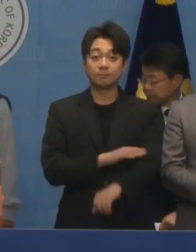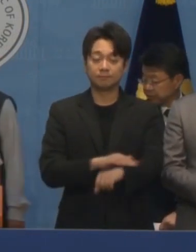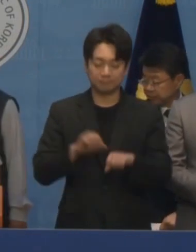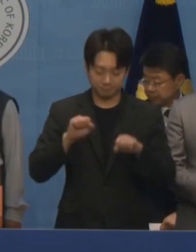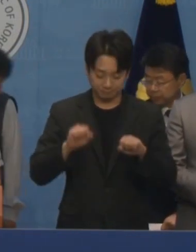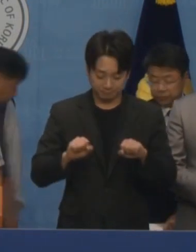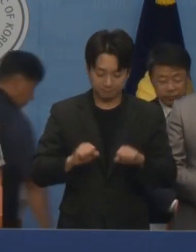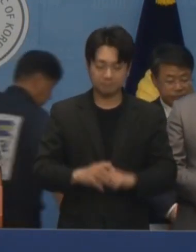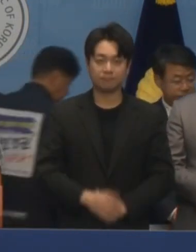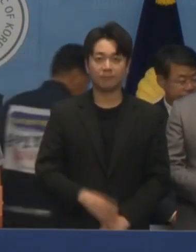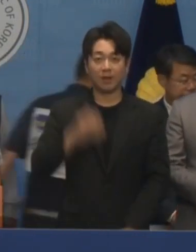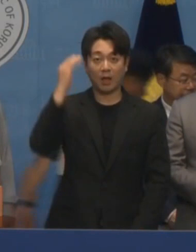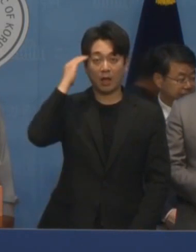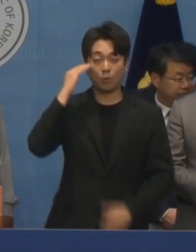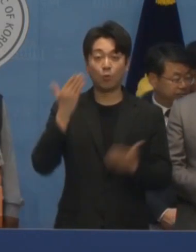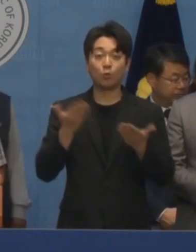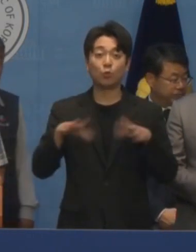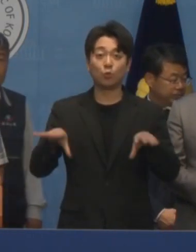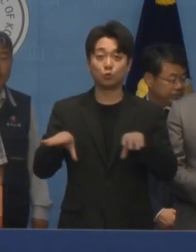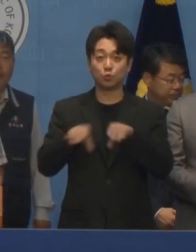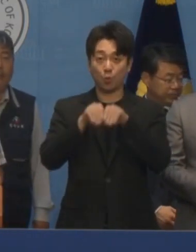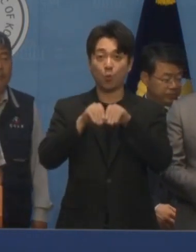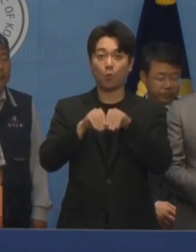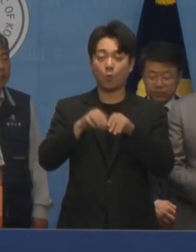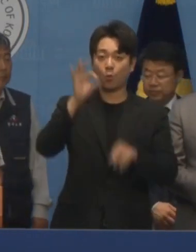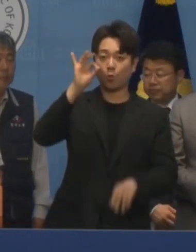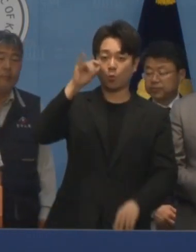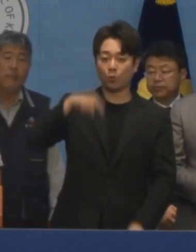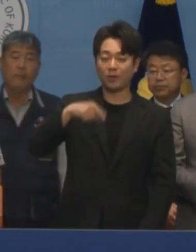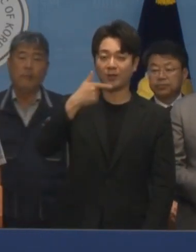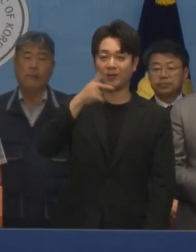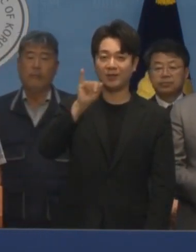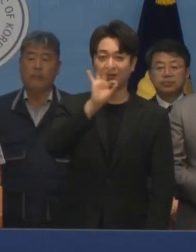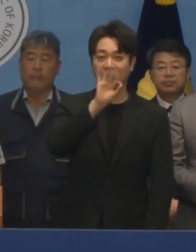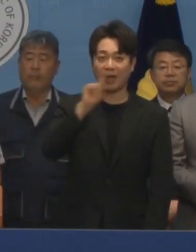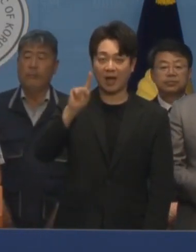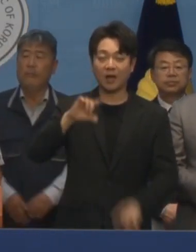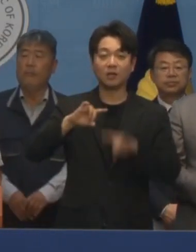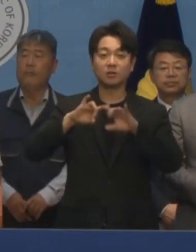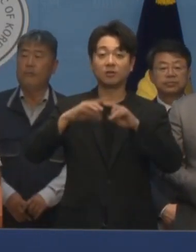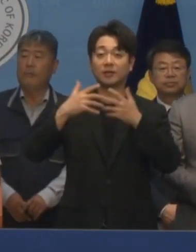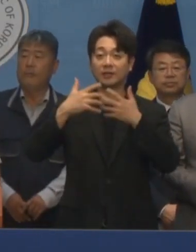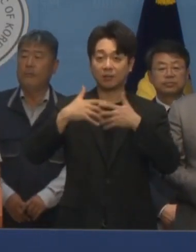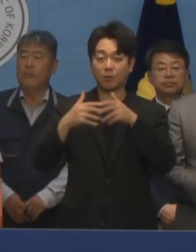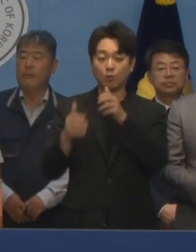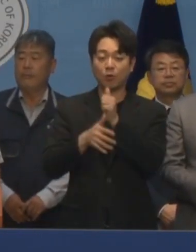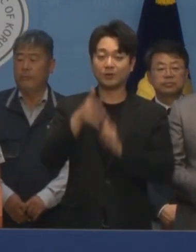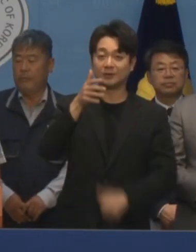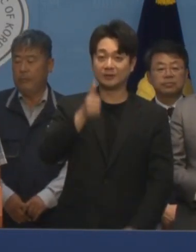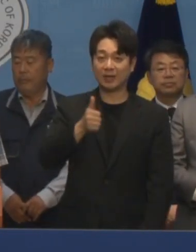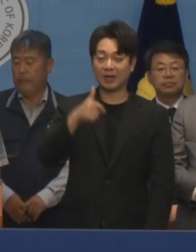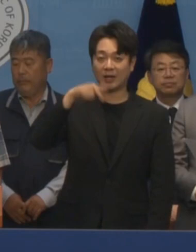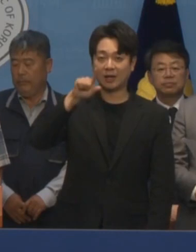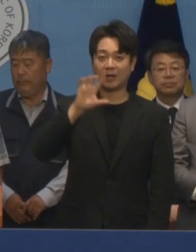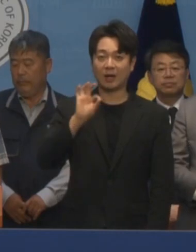안녕하십니까. 한국노총 금속노련 위니아전자 노동조합위원장 강용석입니다.